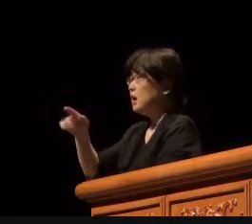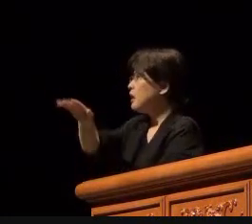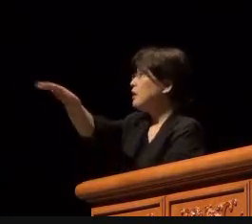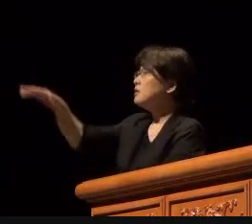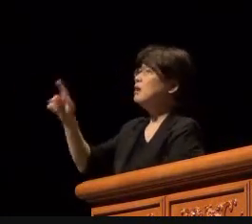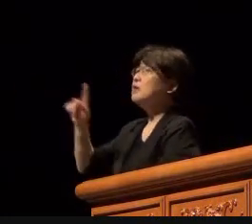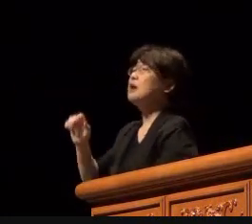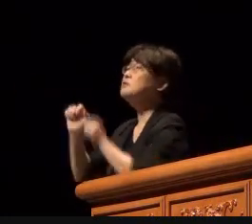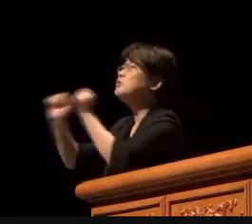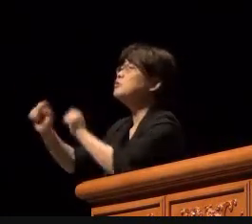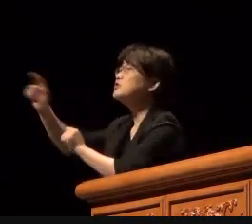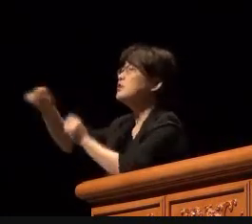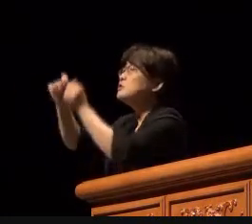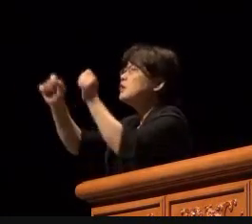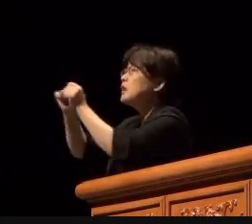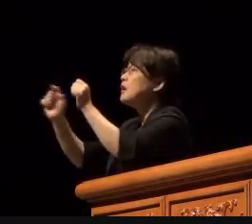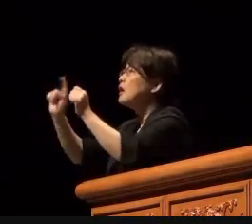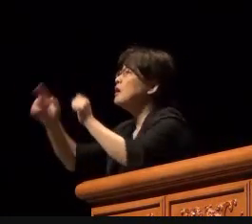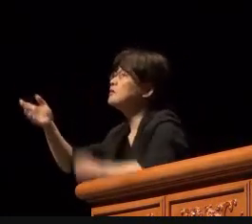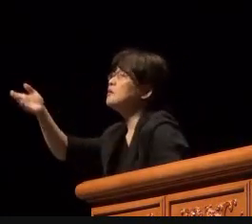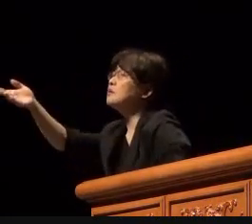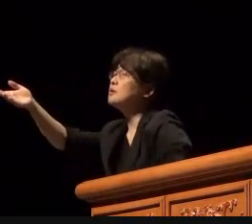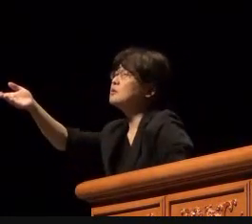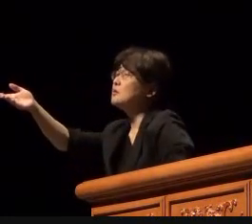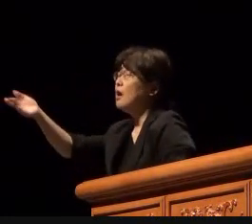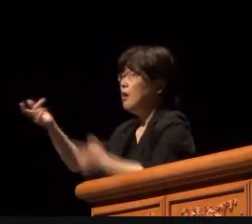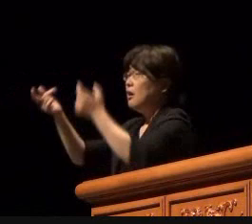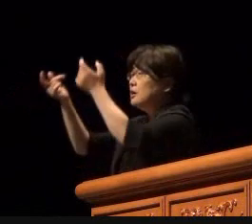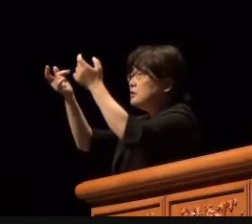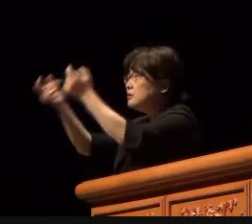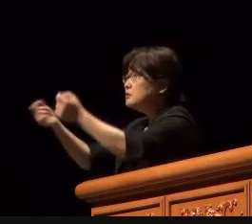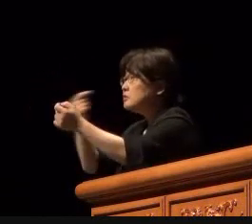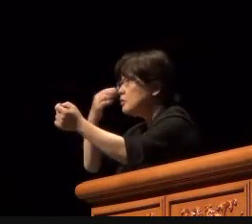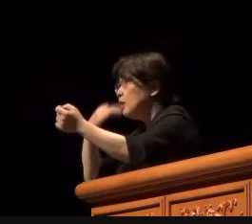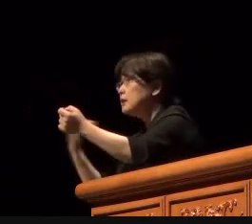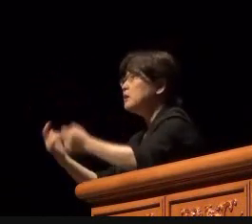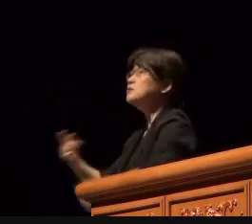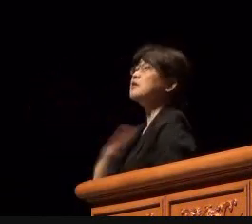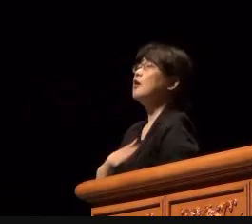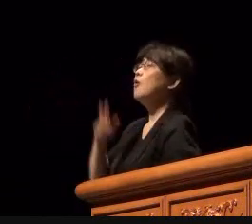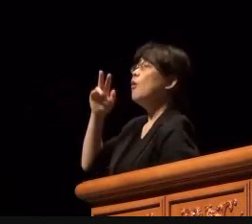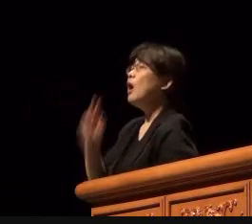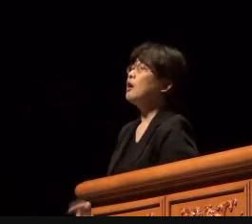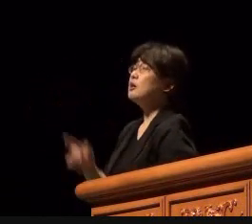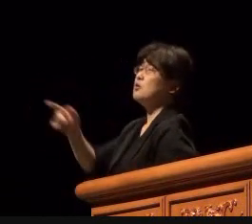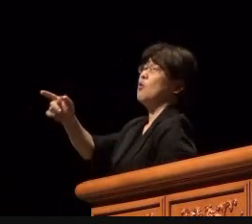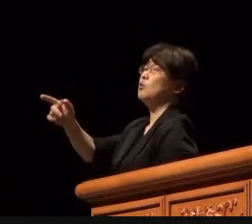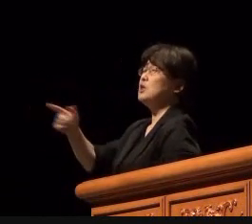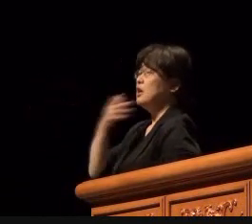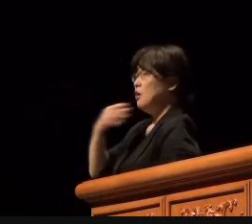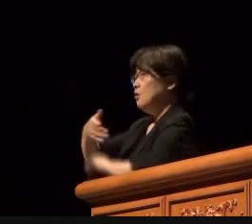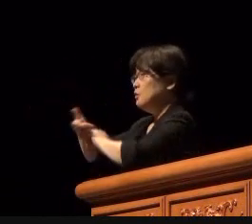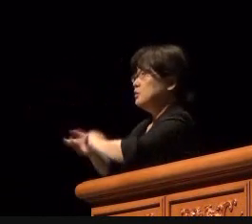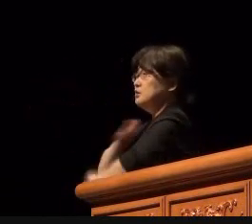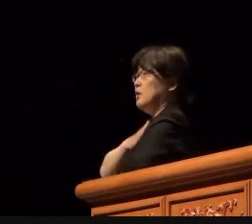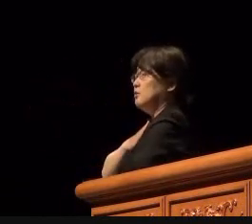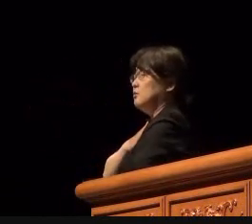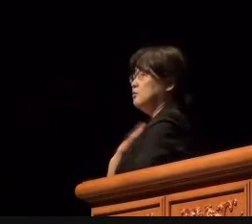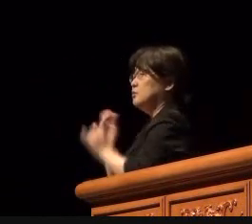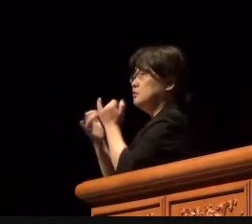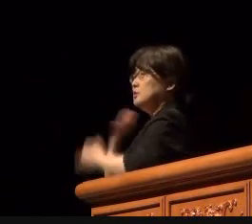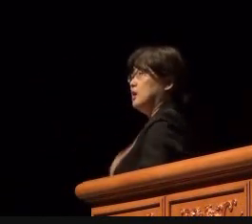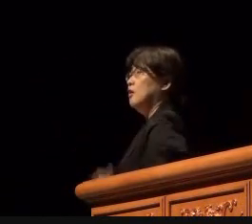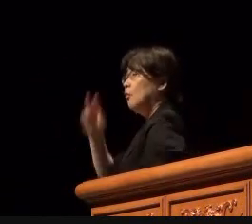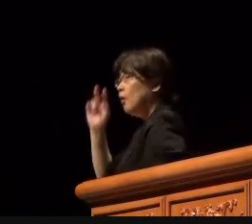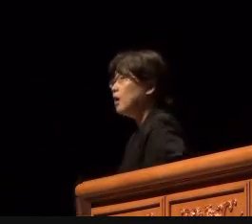、その結果は何なのか、きちんと私たちの目の前に、何よりも福島の方々の目の前に出て